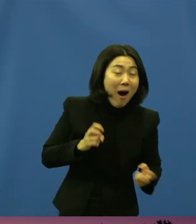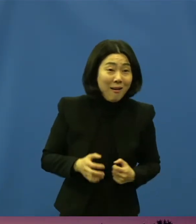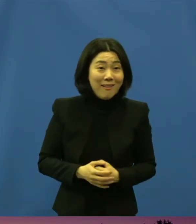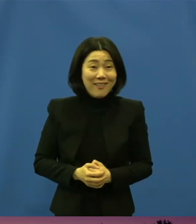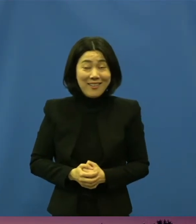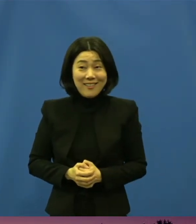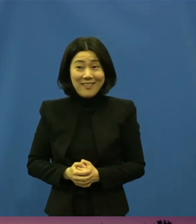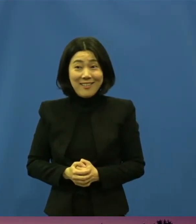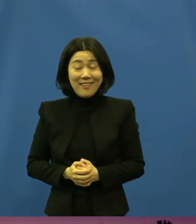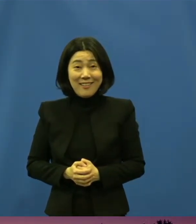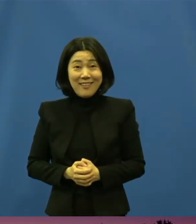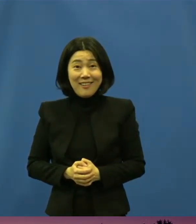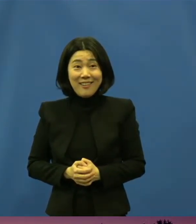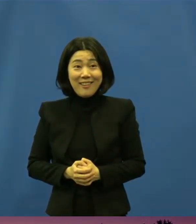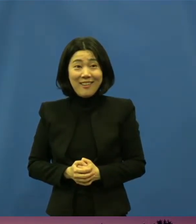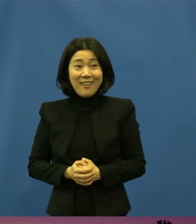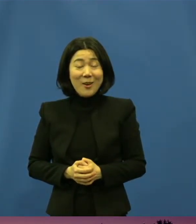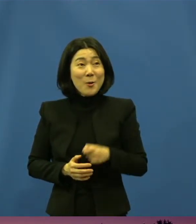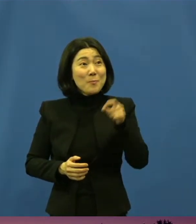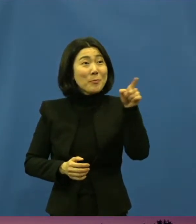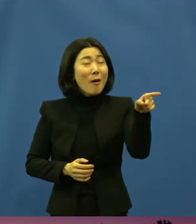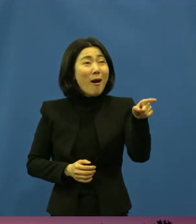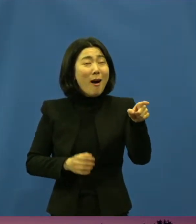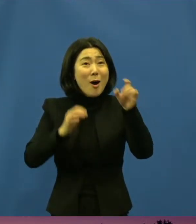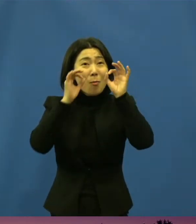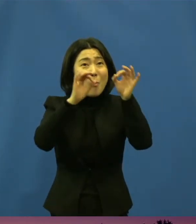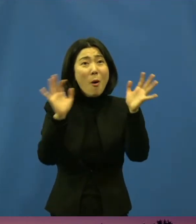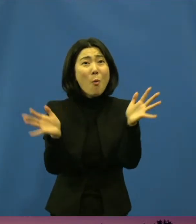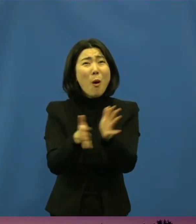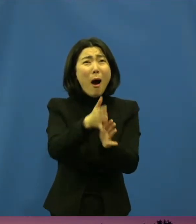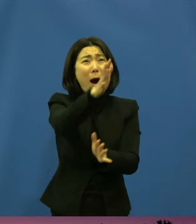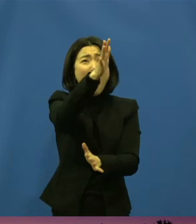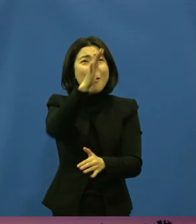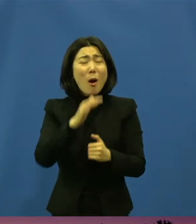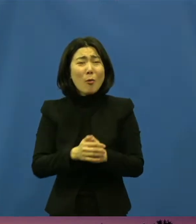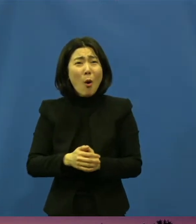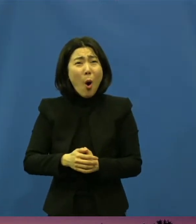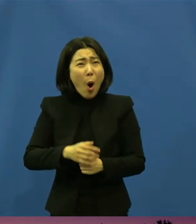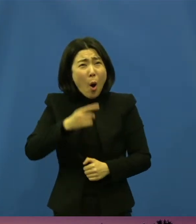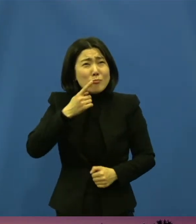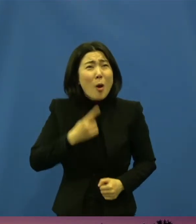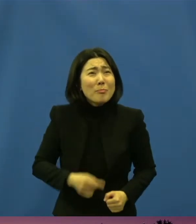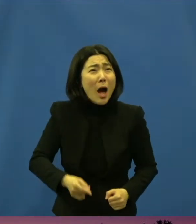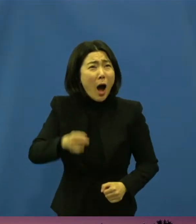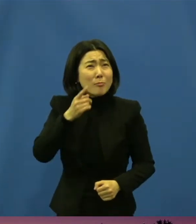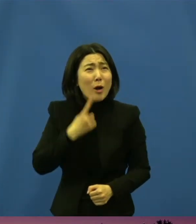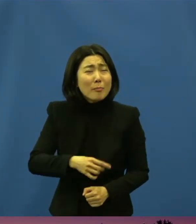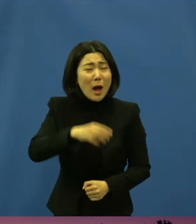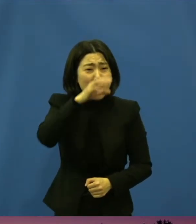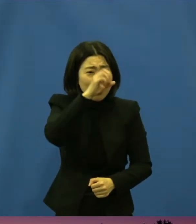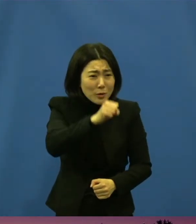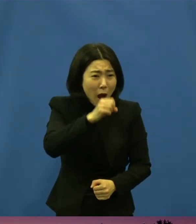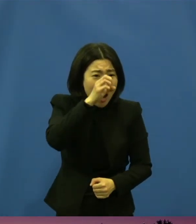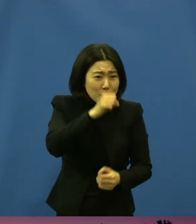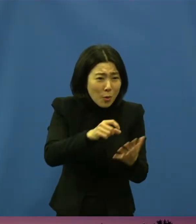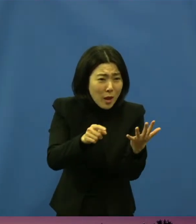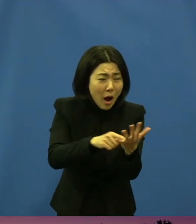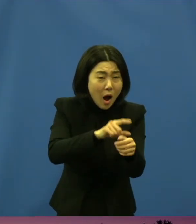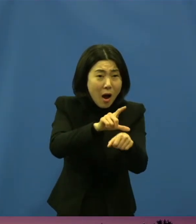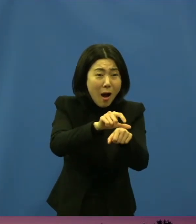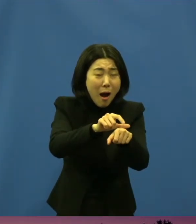온 세상을 다 가질 것처럼 착각하게 만들어요, 그죠? 우리가 이 육신의 정욕, 안목의